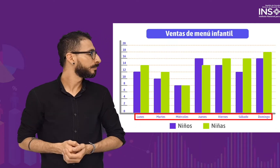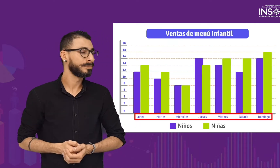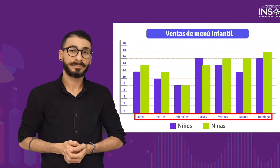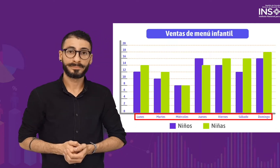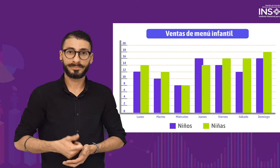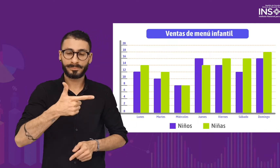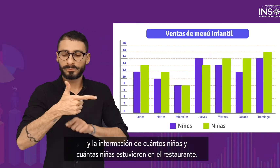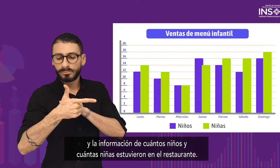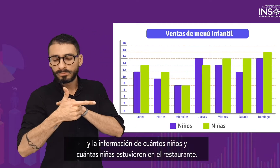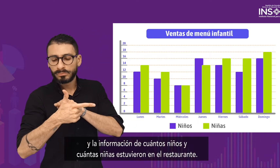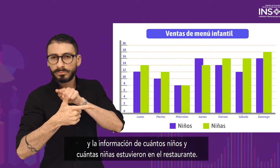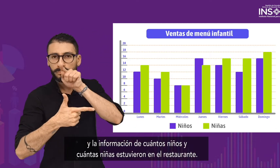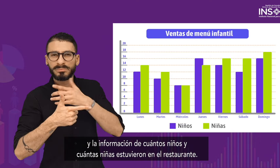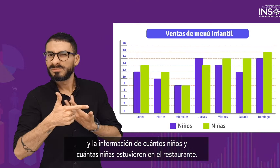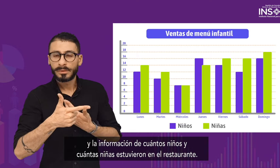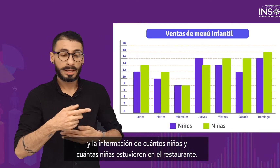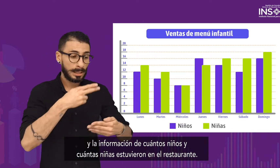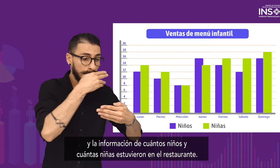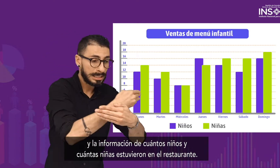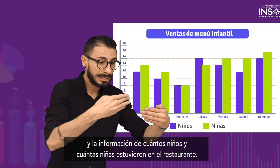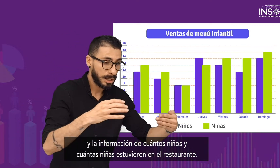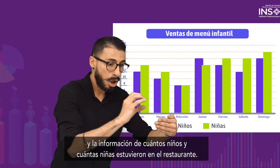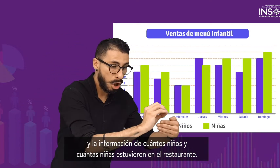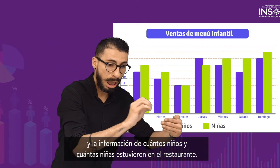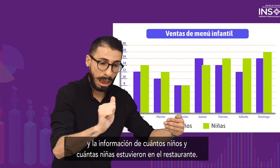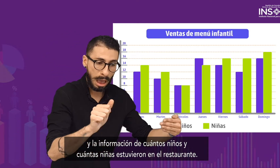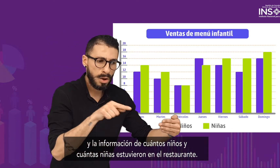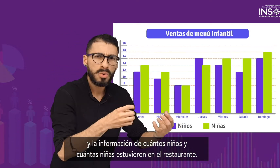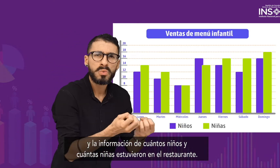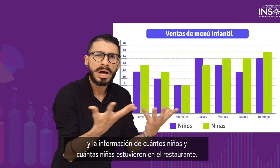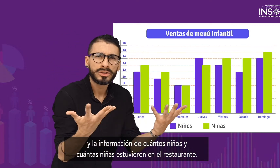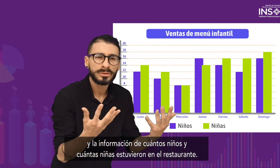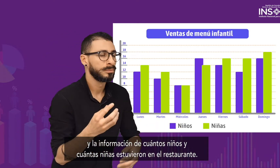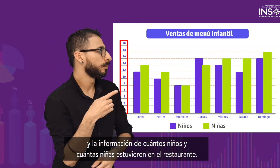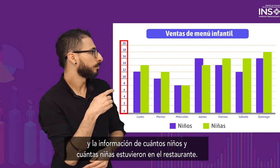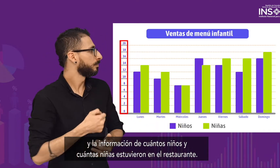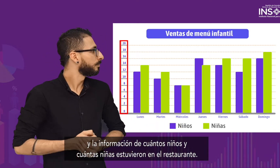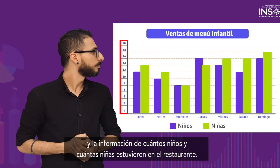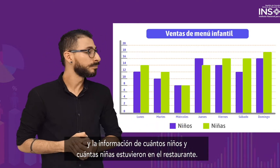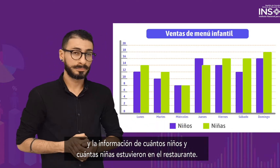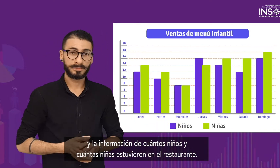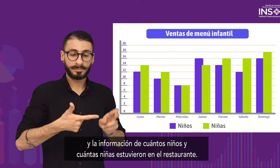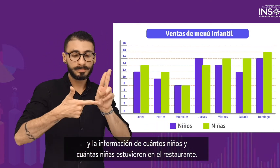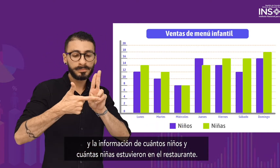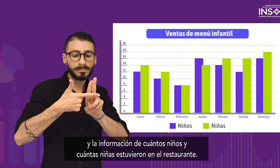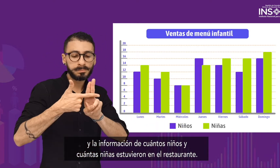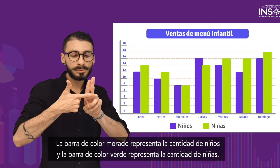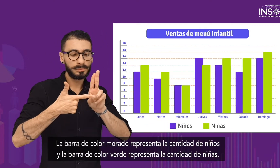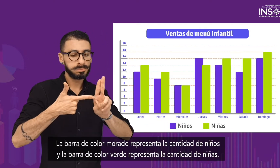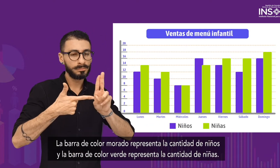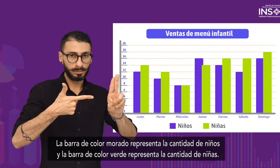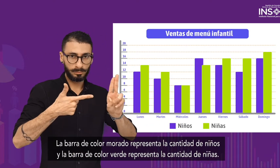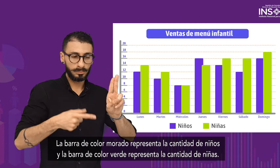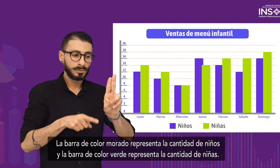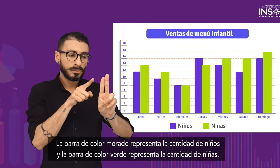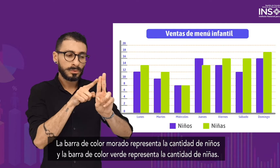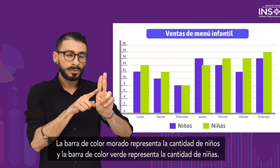y la información de cuántos niños y cuántas niñas estuvieron en el restaurante. La barra de color morado